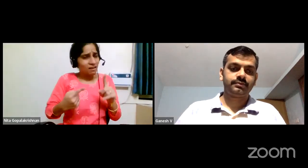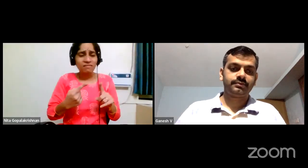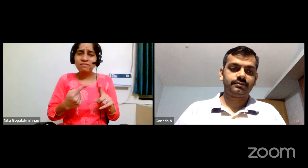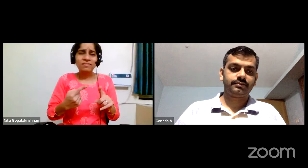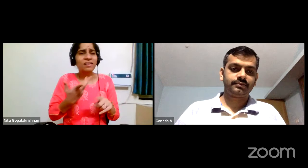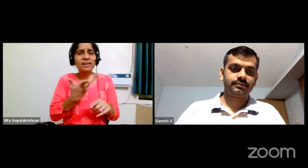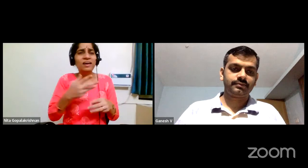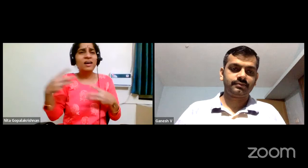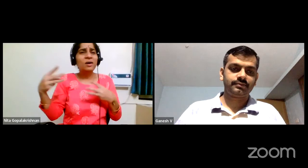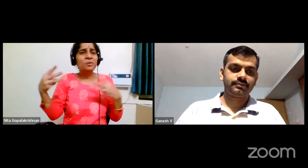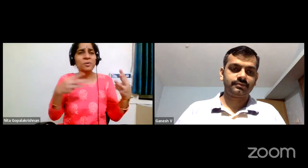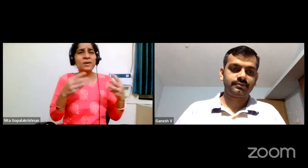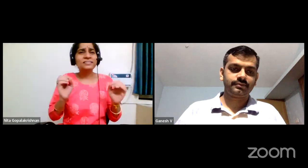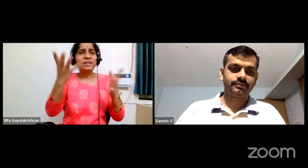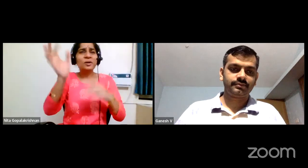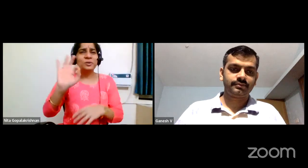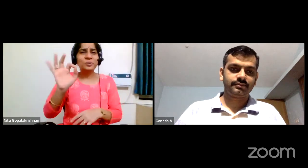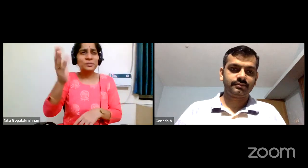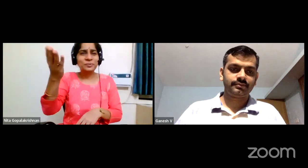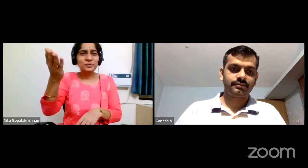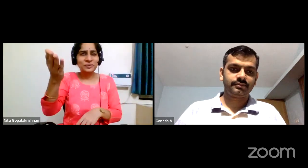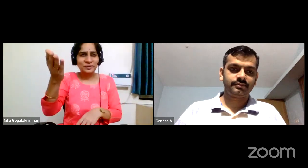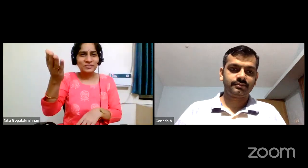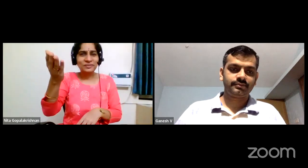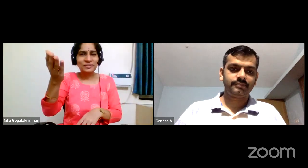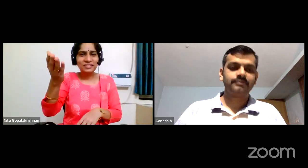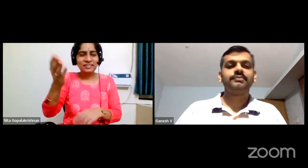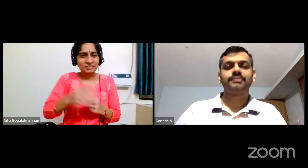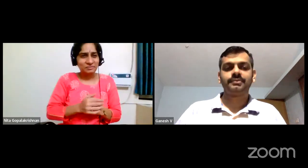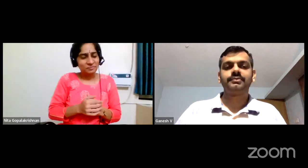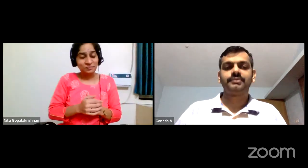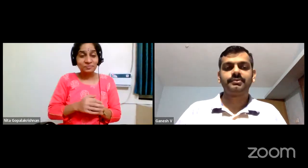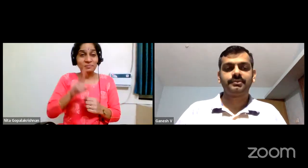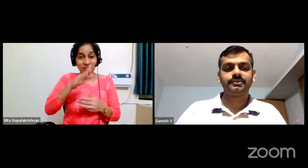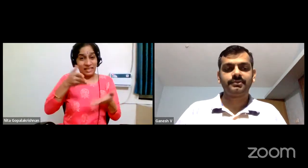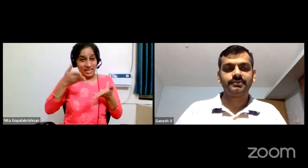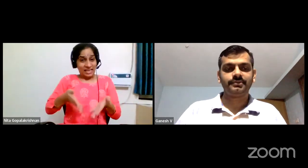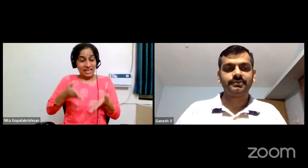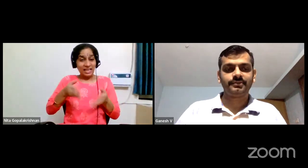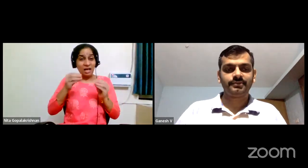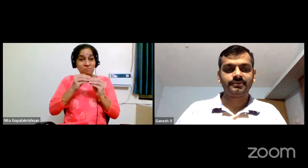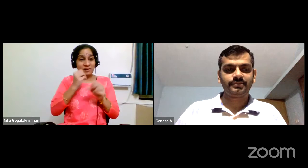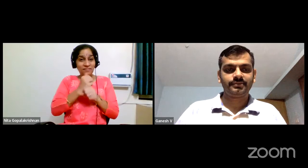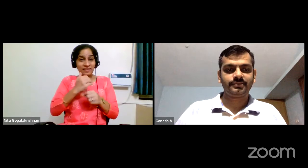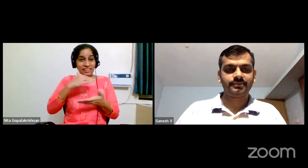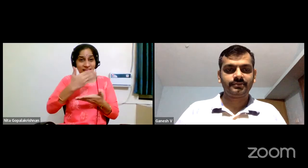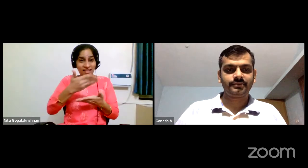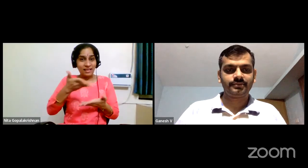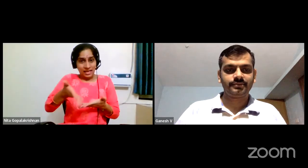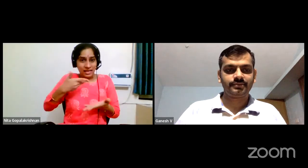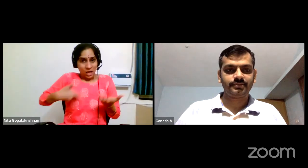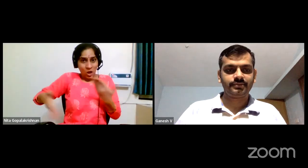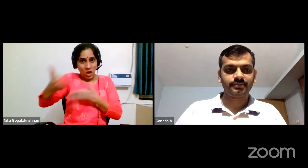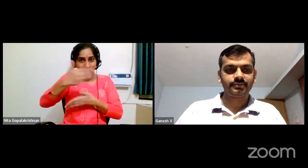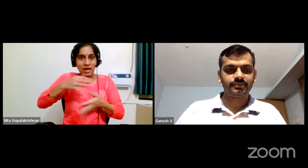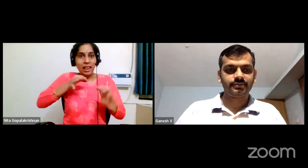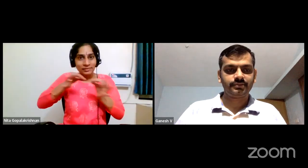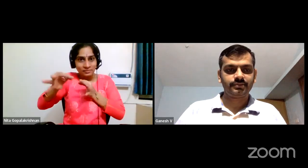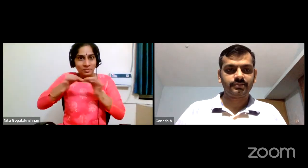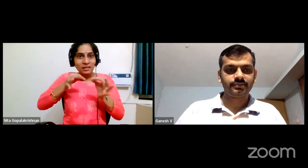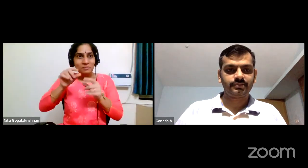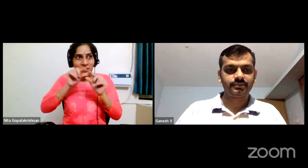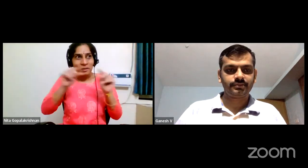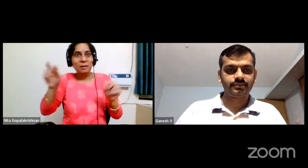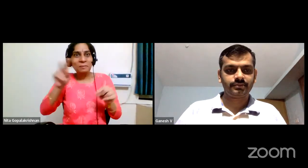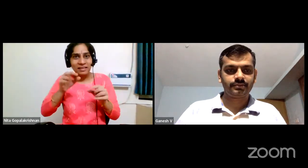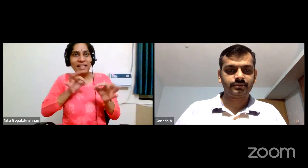क्योंकि वहां पे इतना एक्सप्लेन नहीं करना पड़ रहा था, अर्जुन एक इंटेलिजेंट व्यक्ति था, तो भगवान जो कह रहे थे वो तुरंत समझ पा रहा था। हम लोग